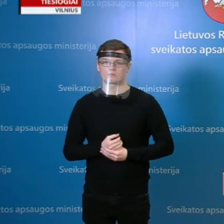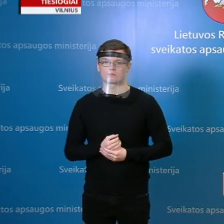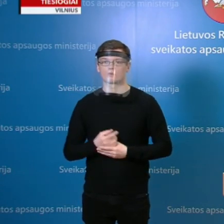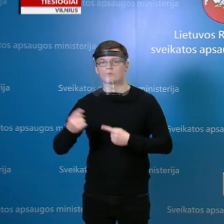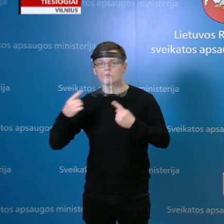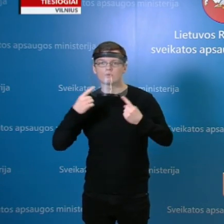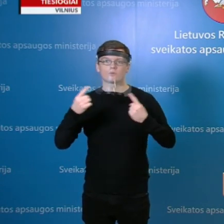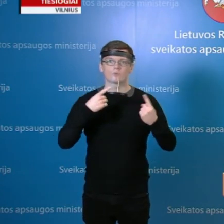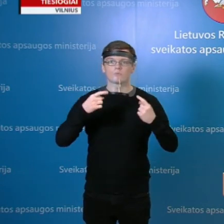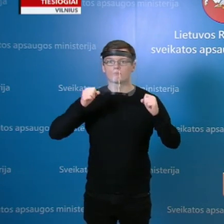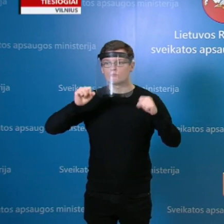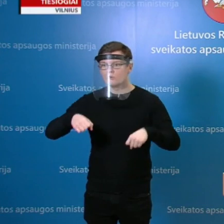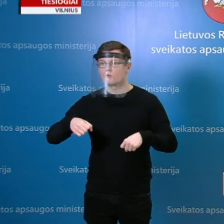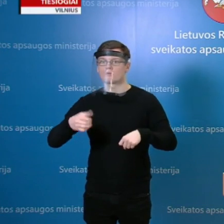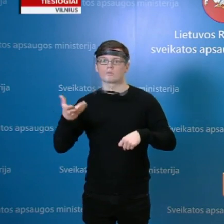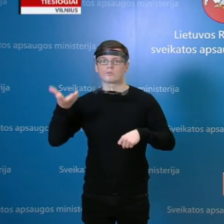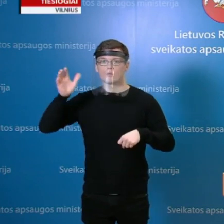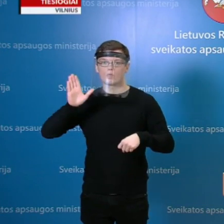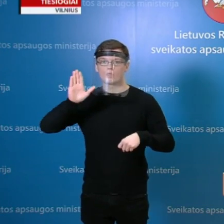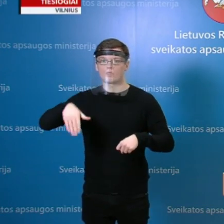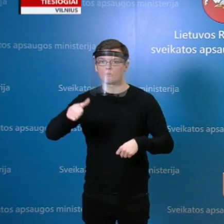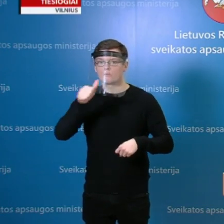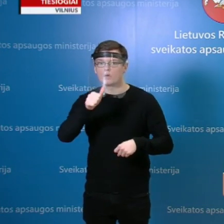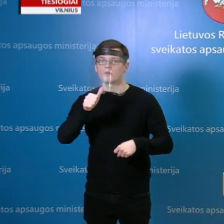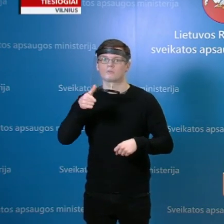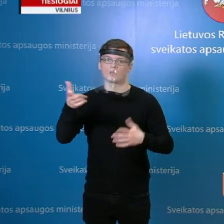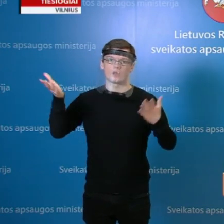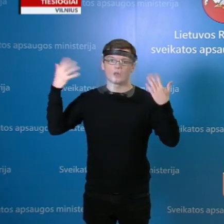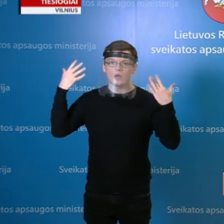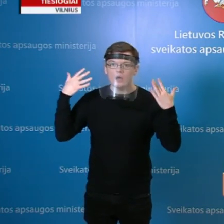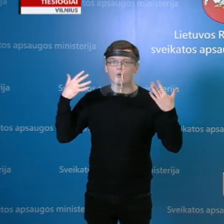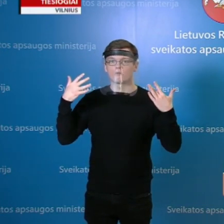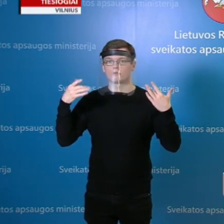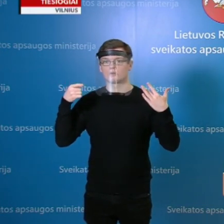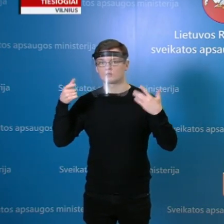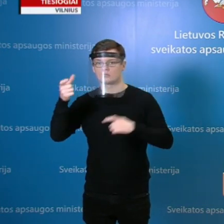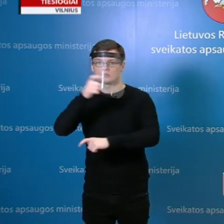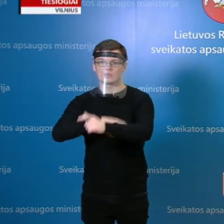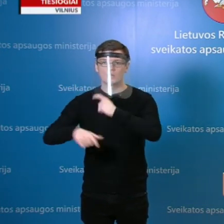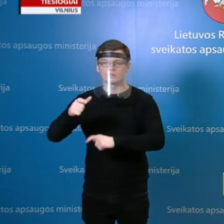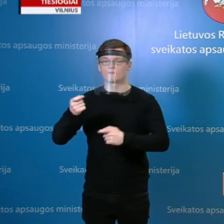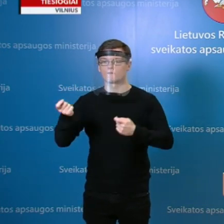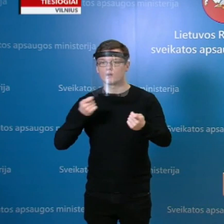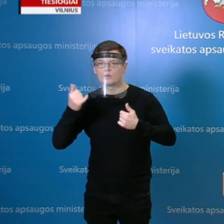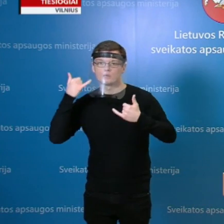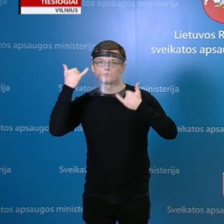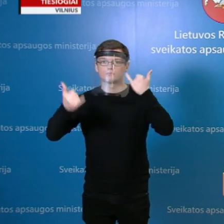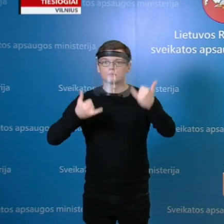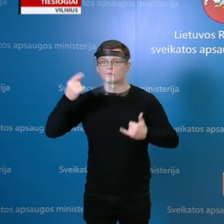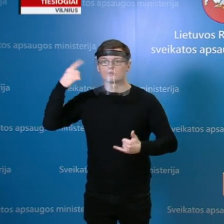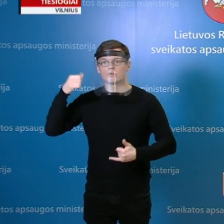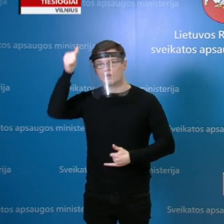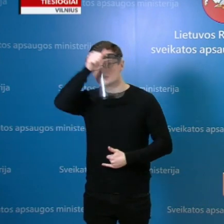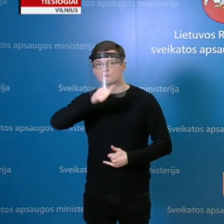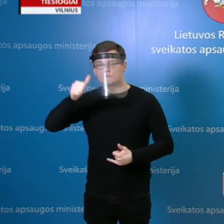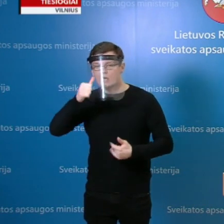daug konstruktyviau, negu kiekviena auklėtoja ar kiekvieno darželio vadovas skambins ir bandys asmeniškai